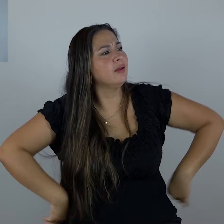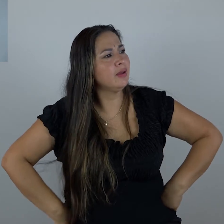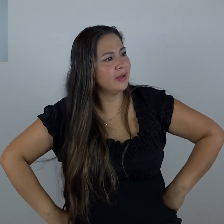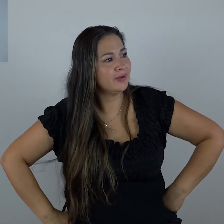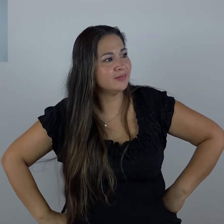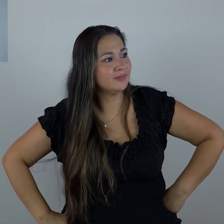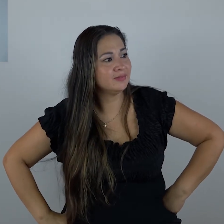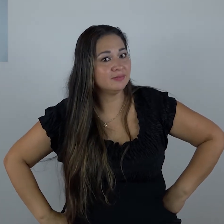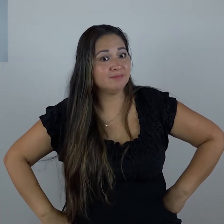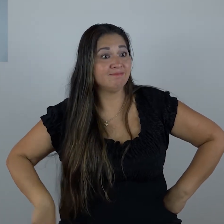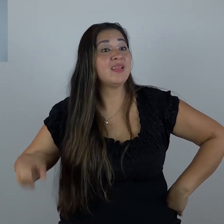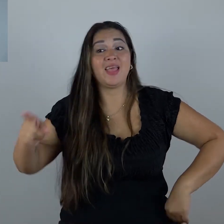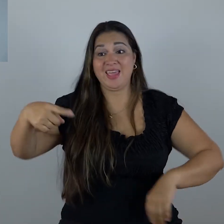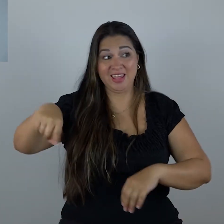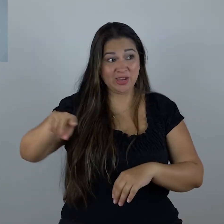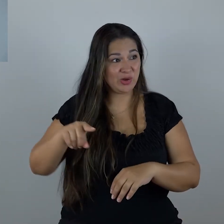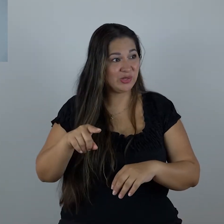bautizados